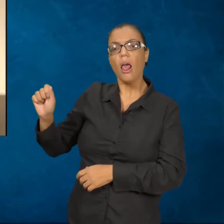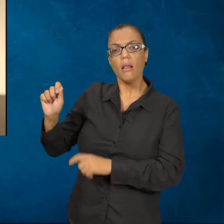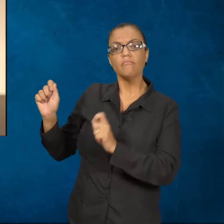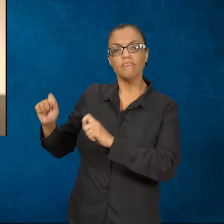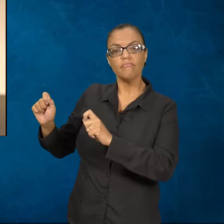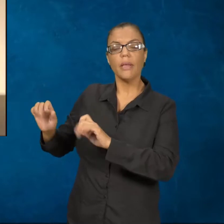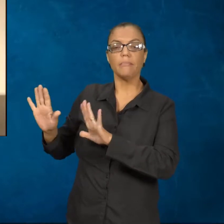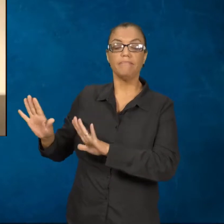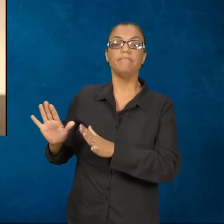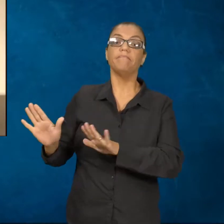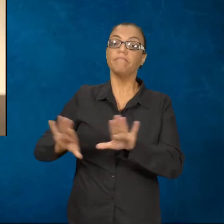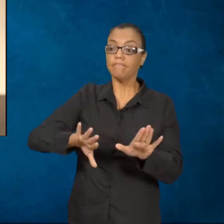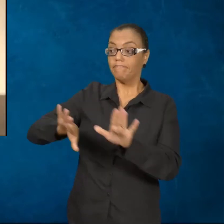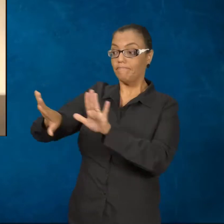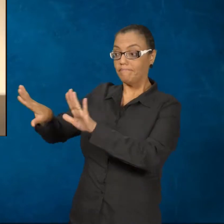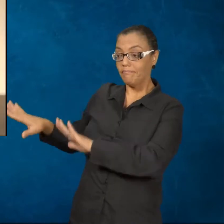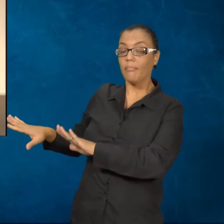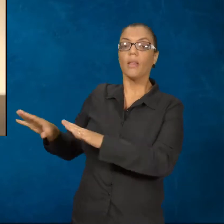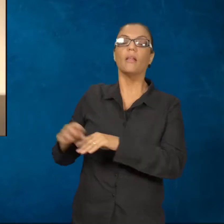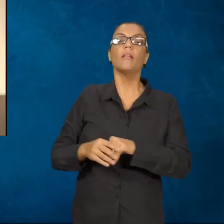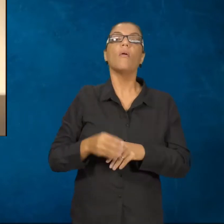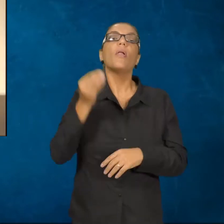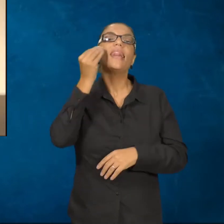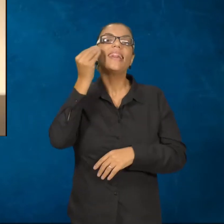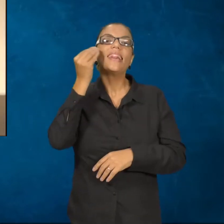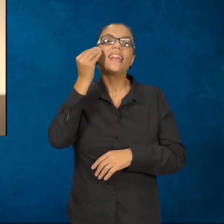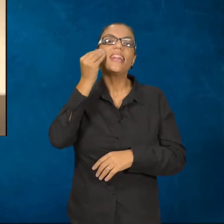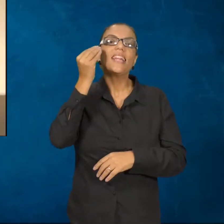Apaga. Faz um teste de QI.